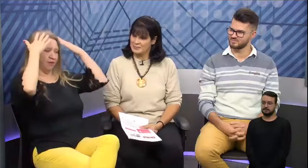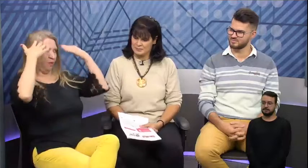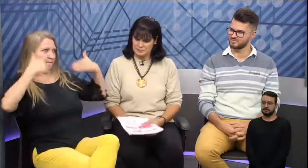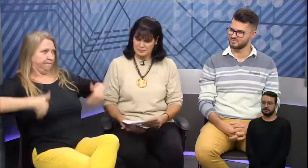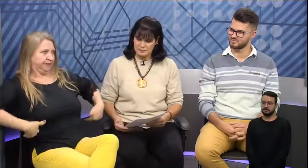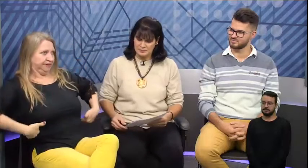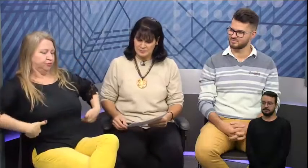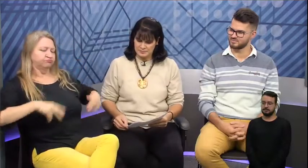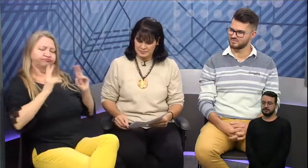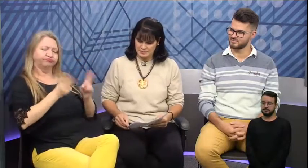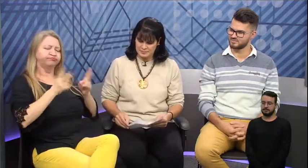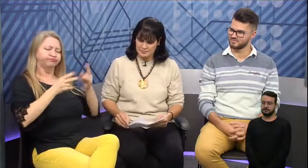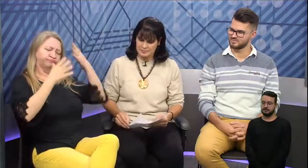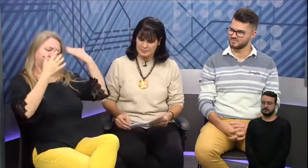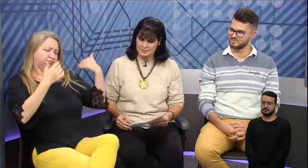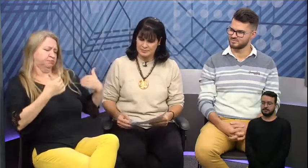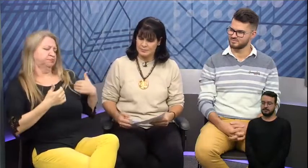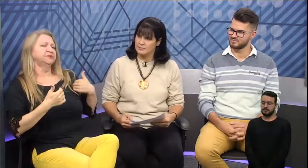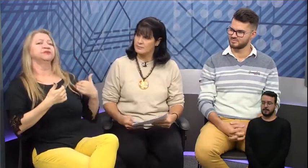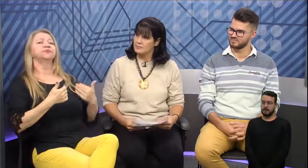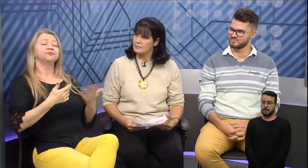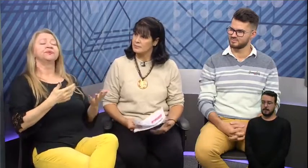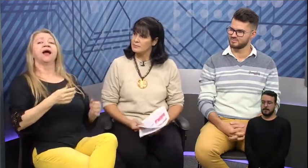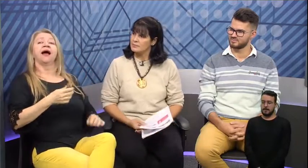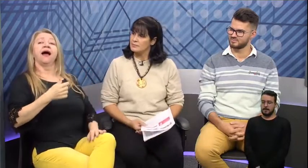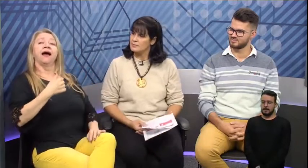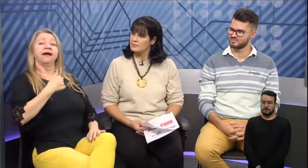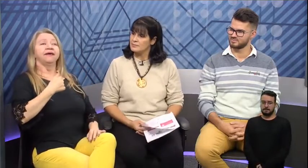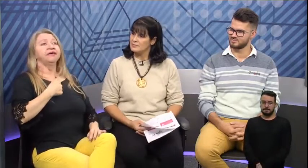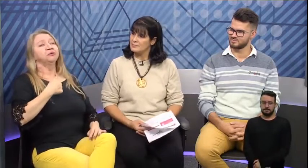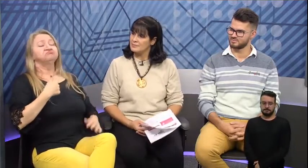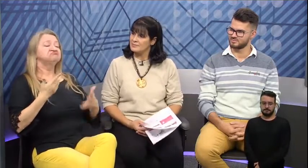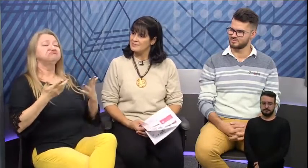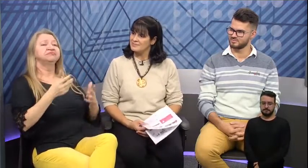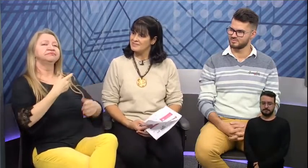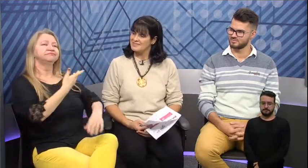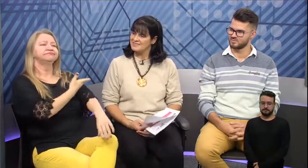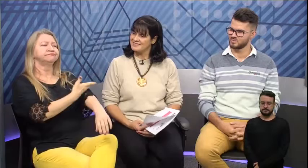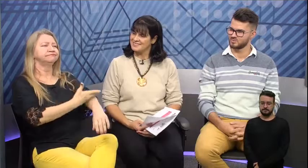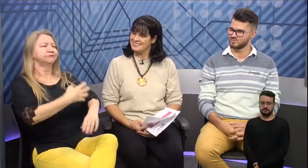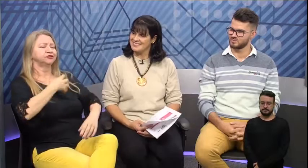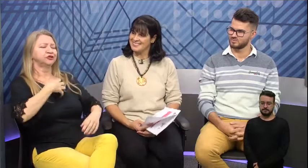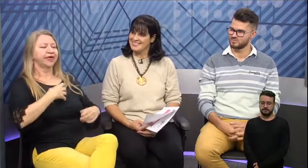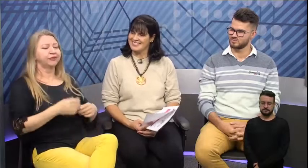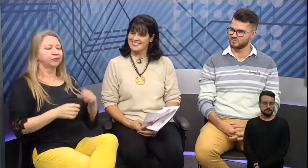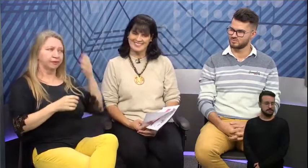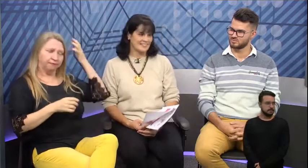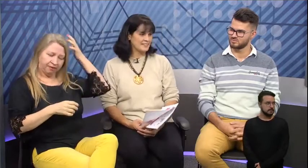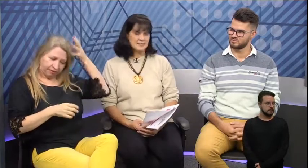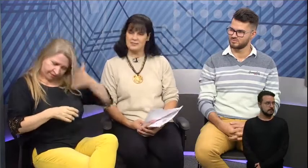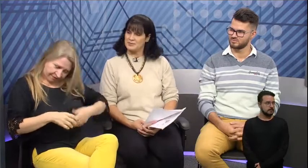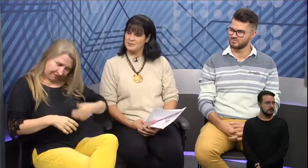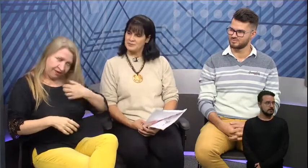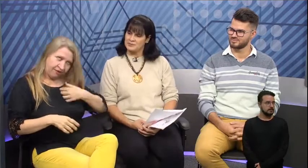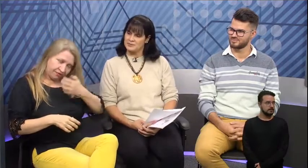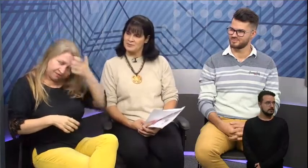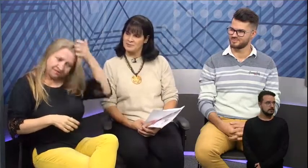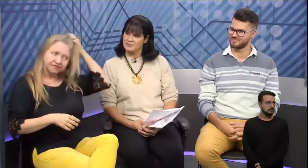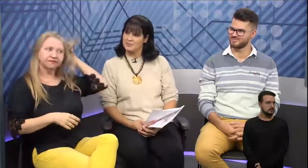anos de idade, sempre tive o cabelo muito comprido. E aí, eu sempre costumava deixar o cabelo para